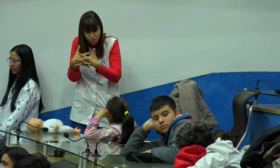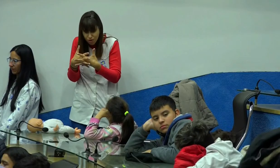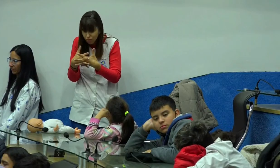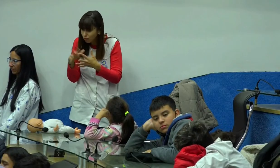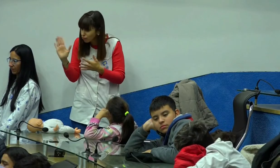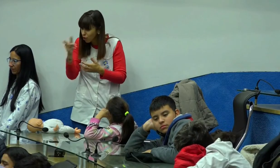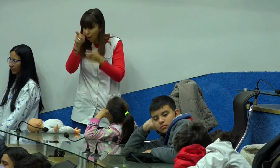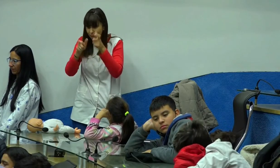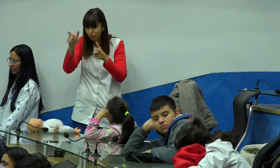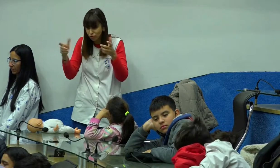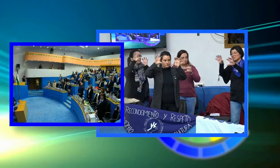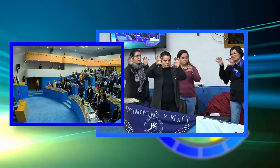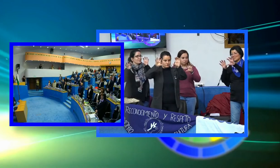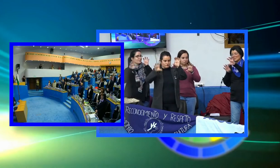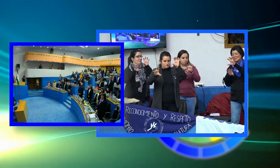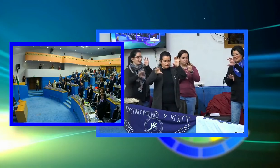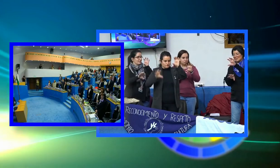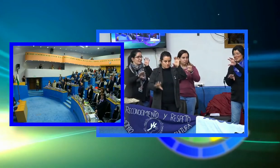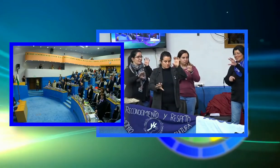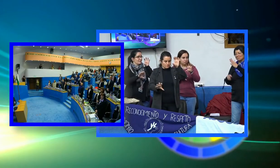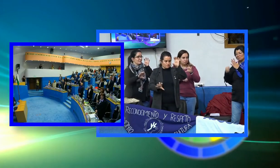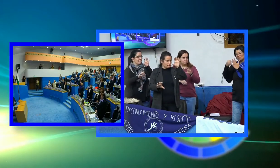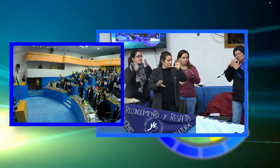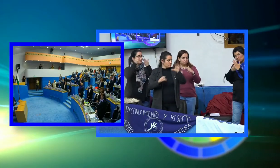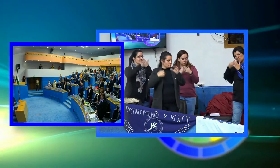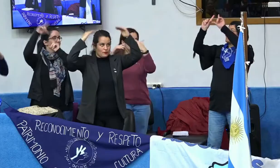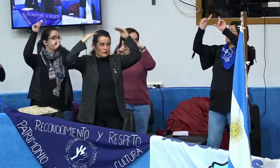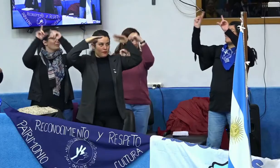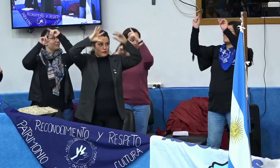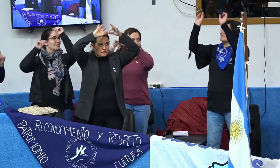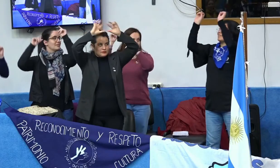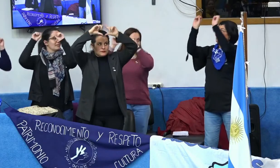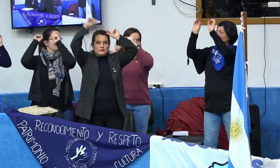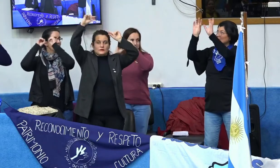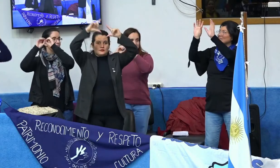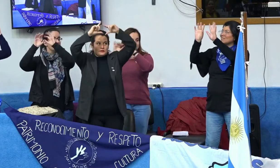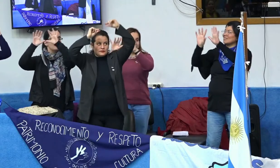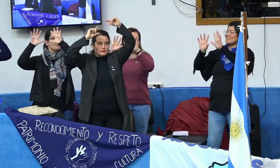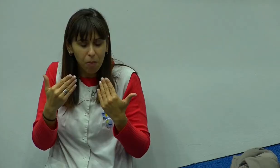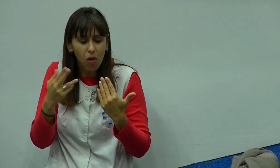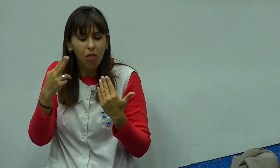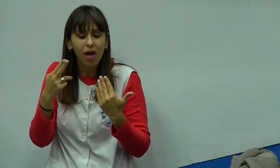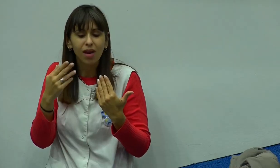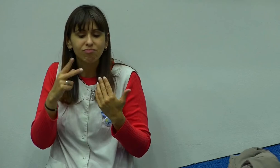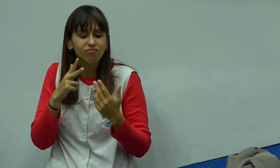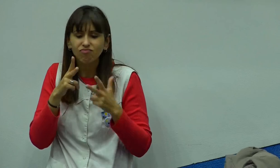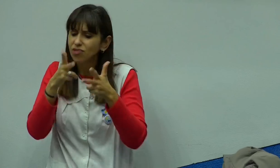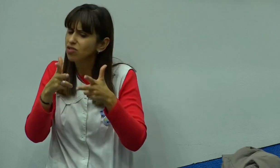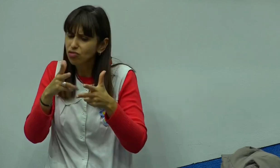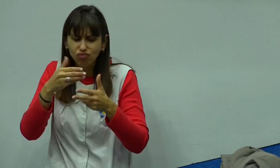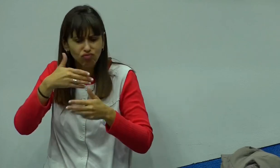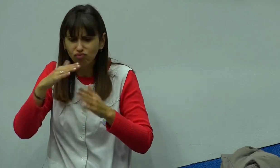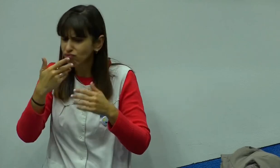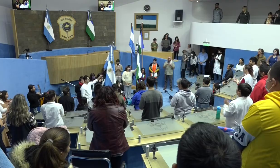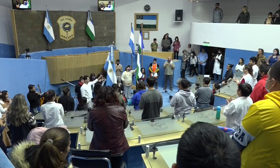importante herramienta de equidad, inclusión, respeto por el otro y fomento de la diversidad lingüística y cultural. La